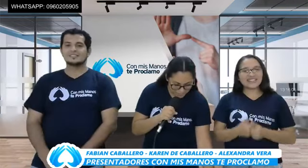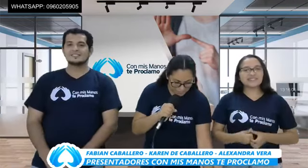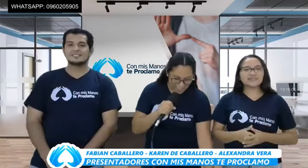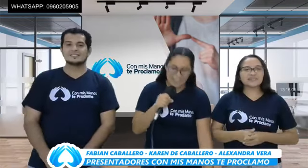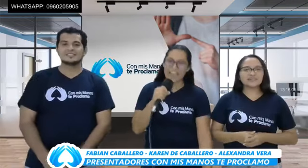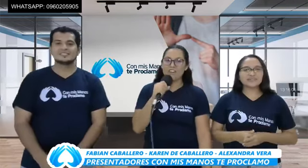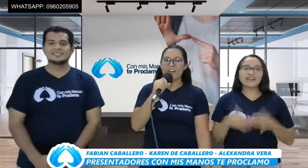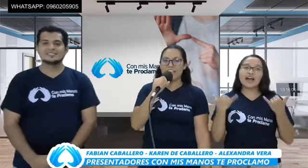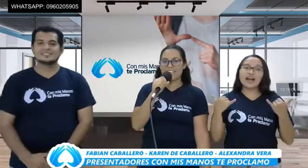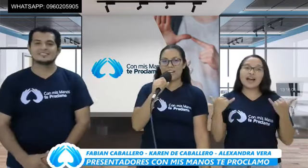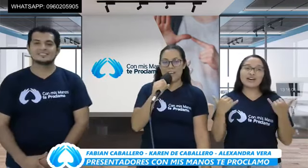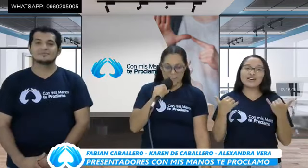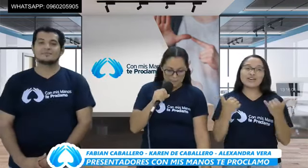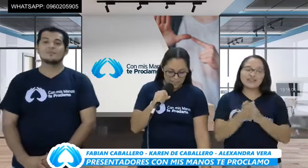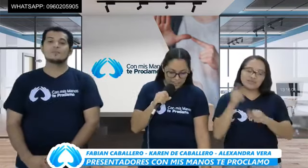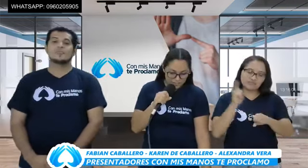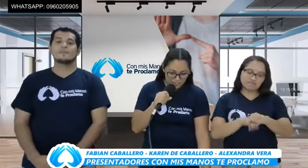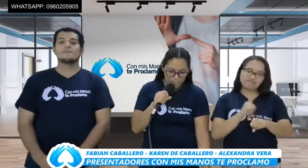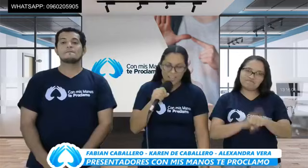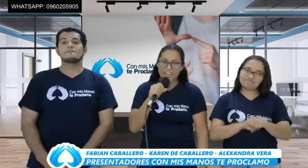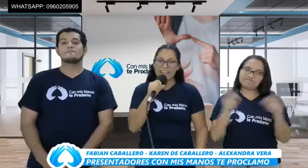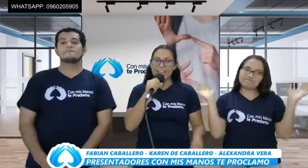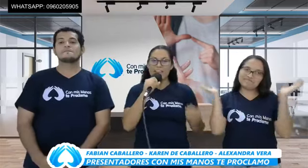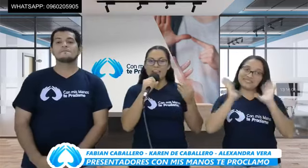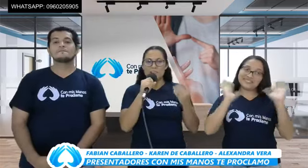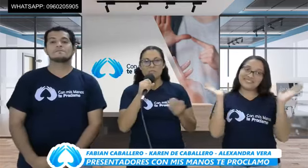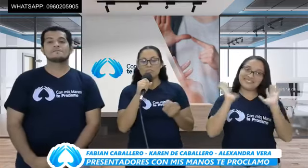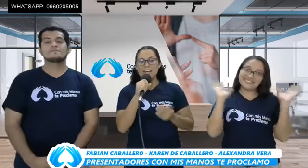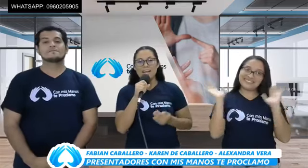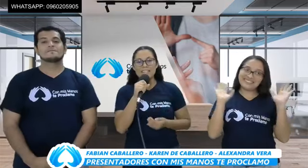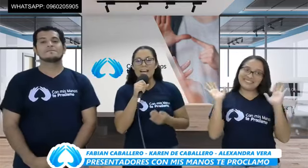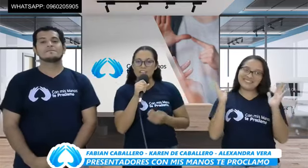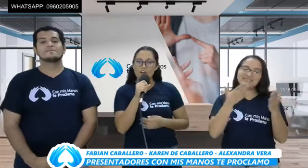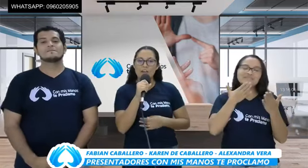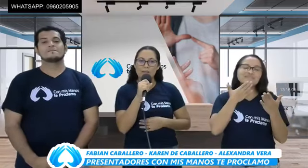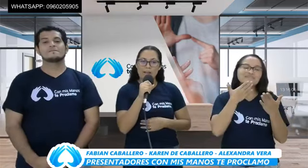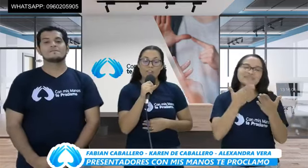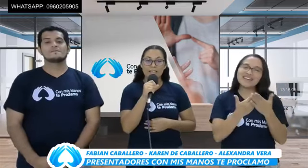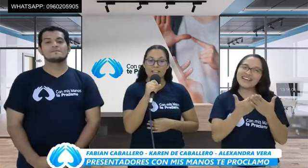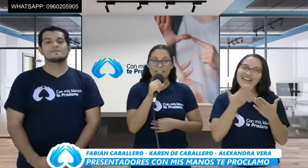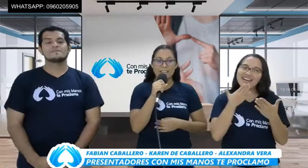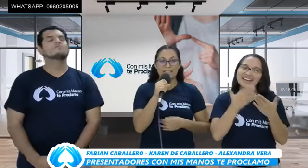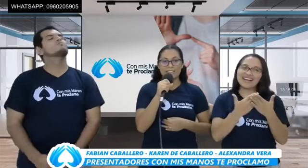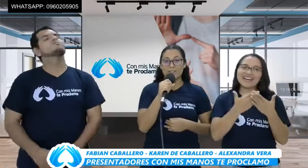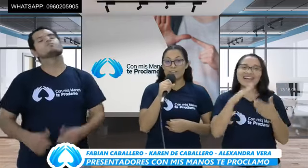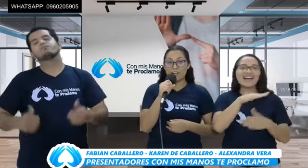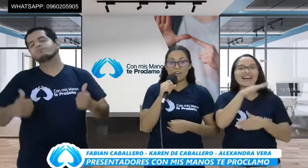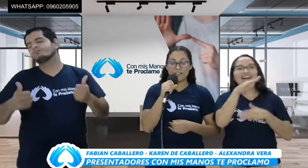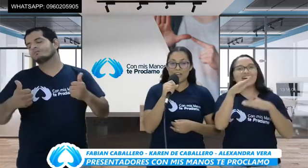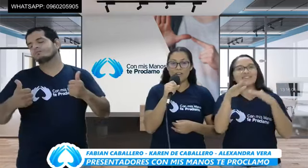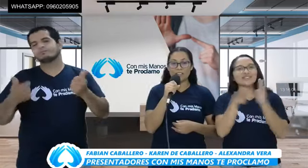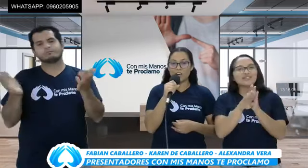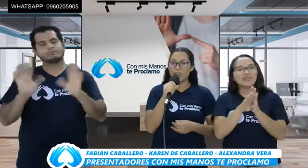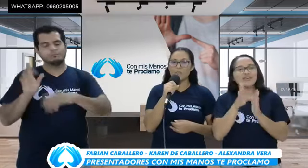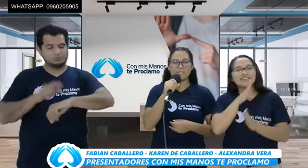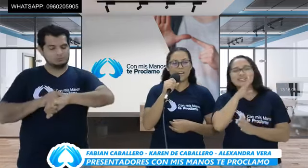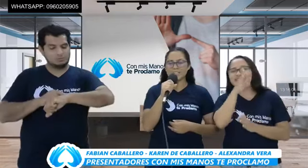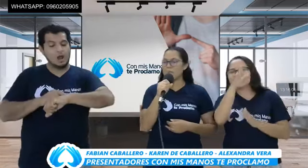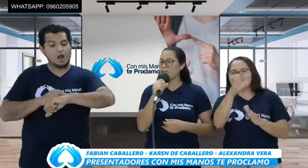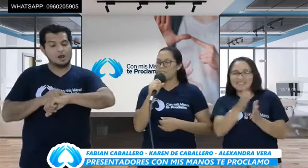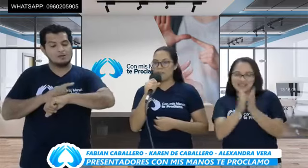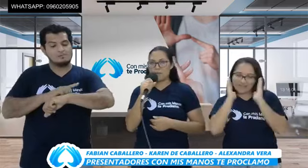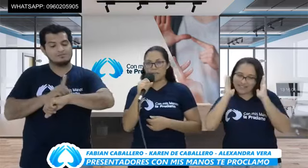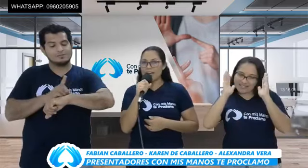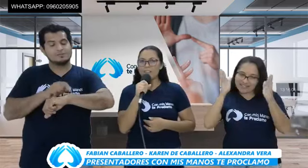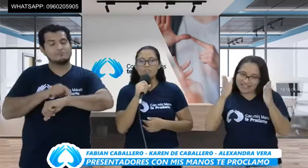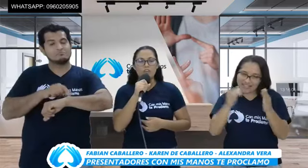pues, ya ha llegado la hora de despedirnos. Muchas gracias a todos los hermanos que están conectados hasta ahora. Muchas